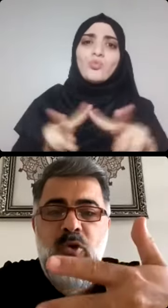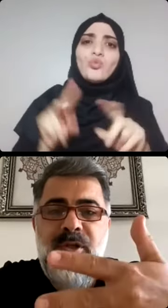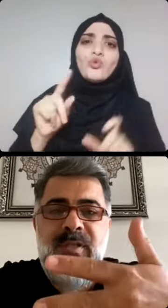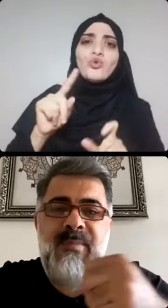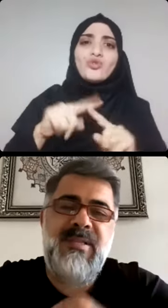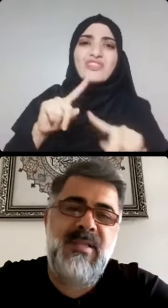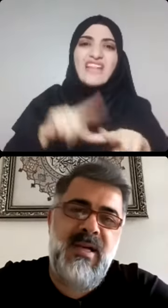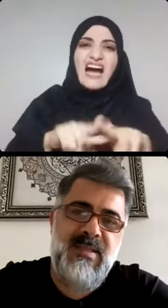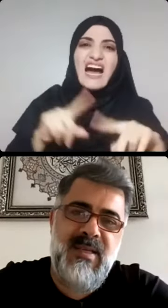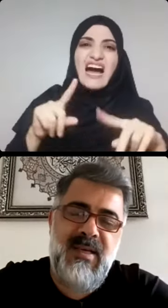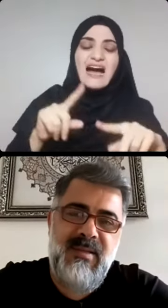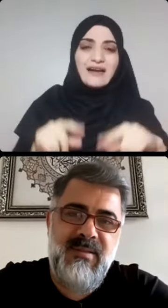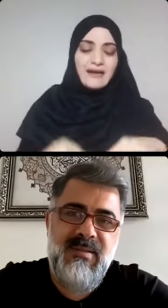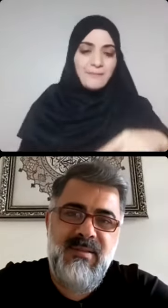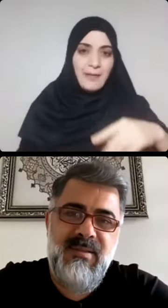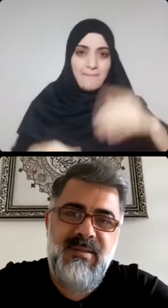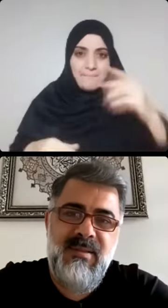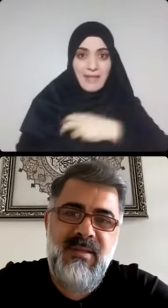Üç ise Mescid-i Aksa.